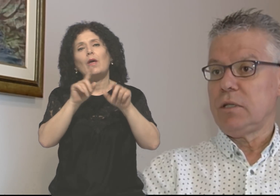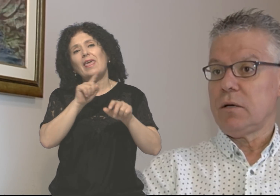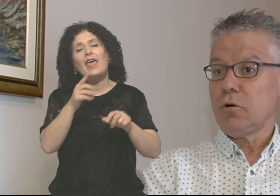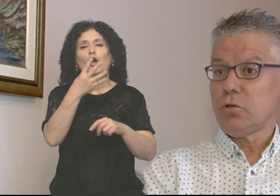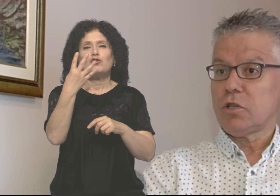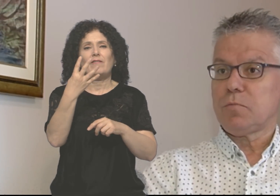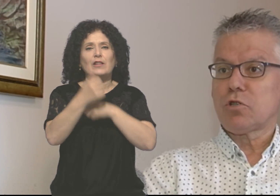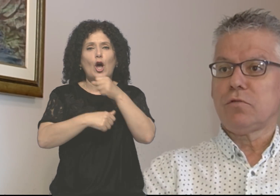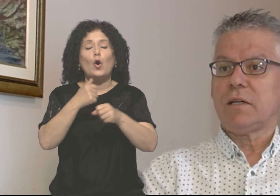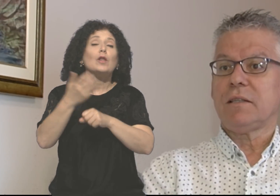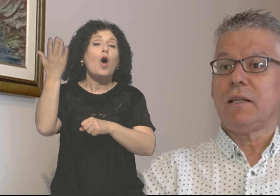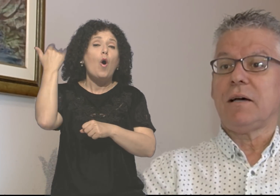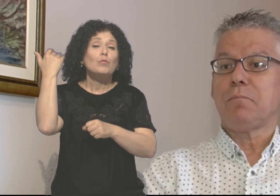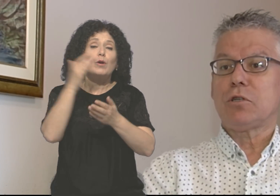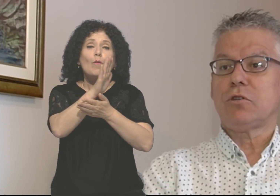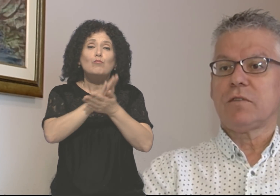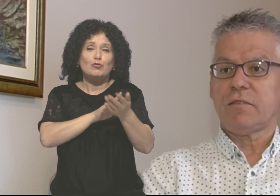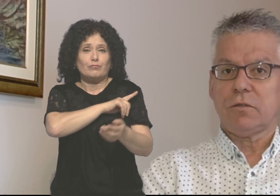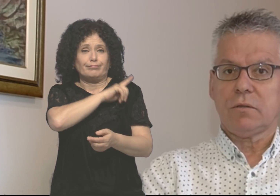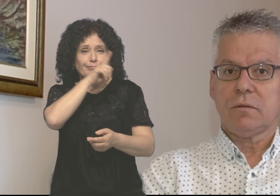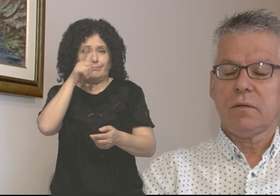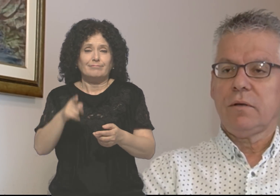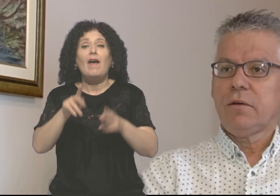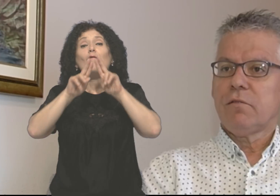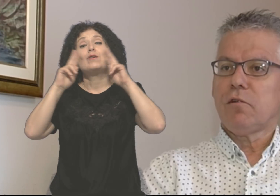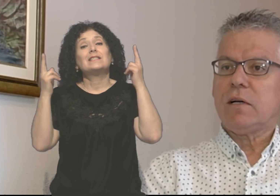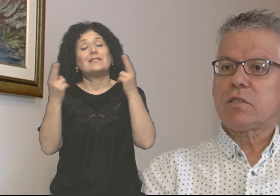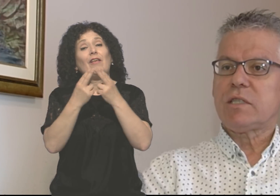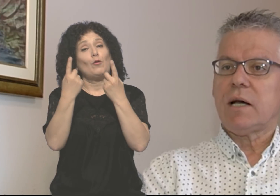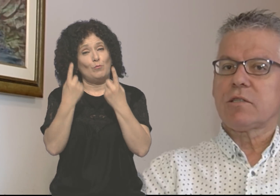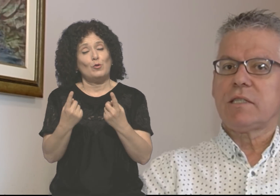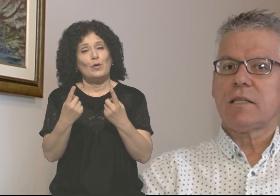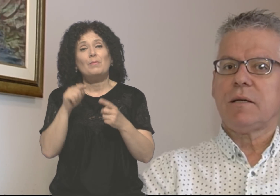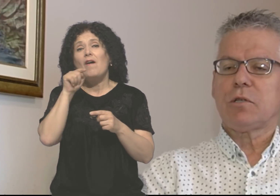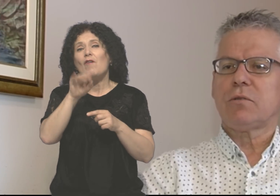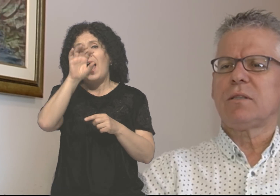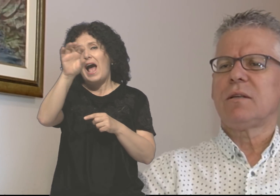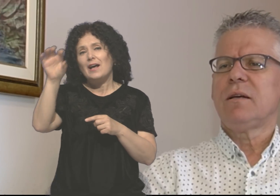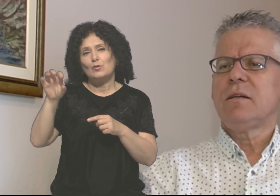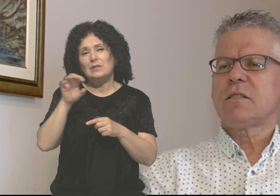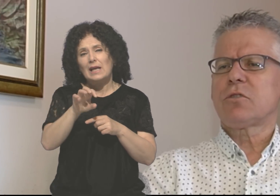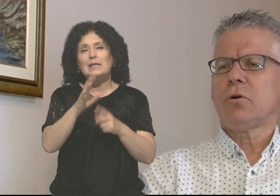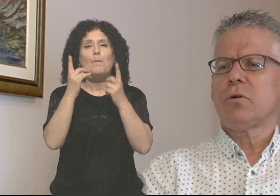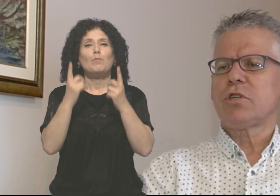1804 година. Од тогаш почнува да постои во светот. Во оваа асоцијација постојат